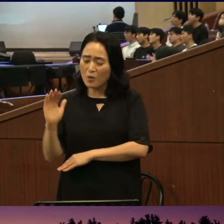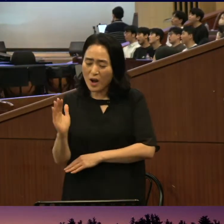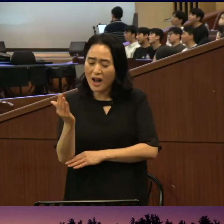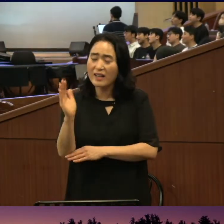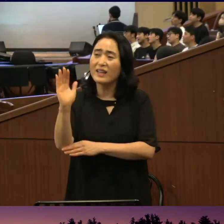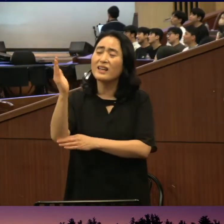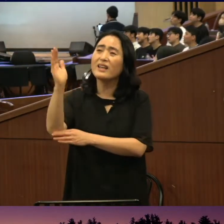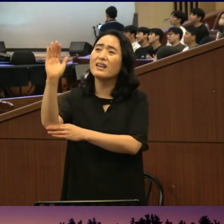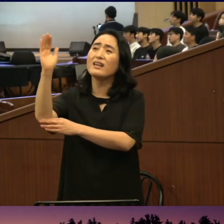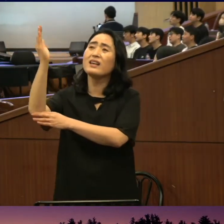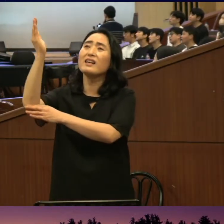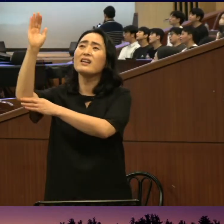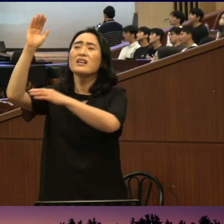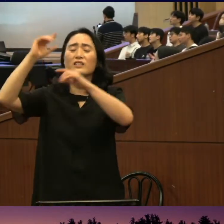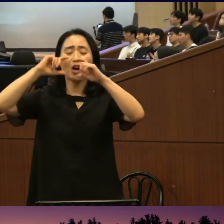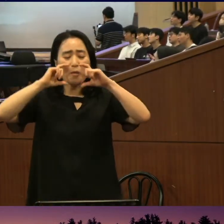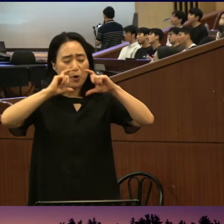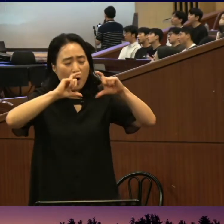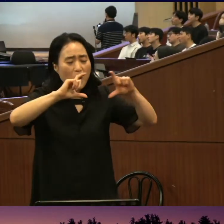영광이